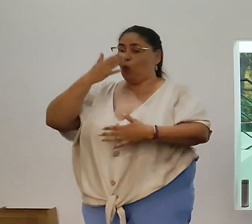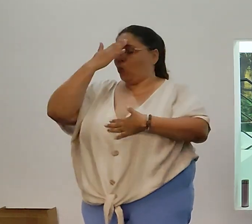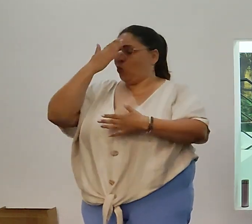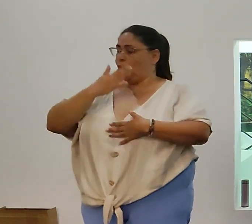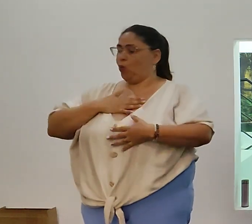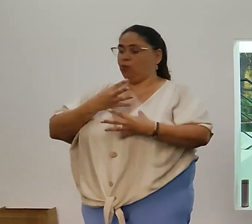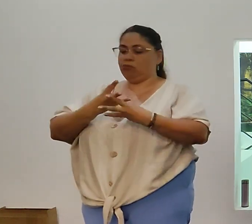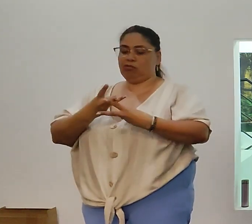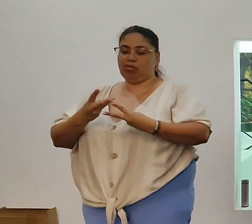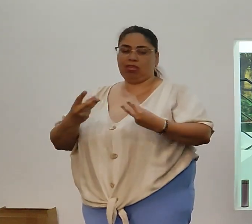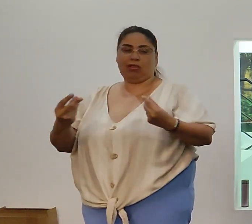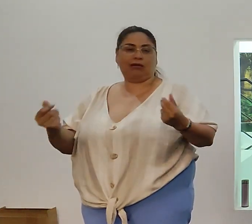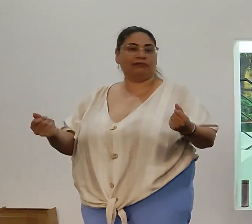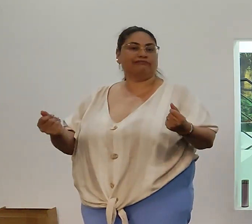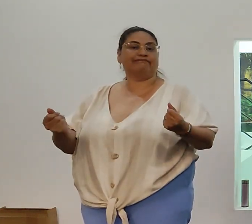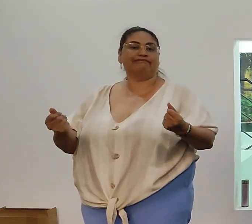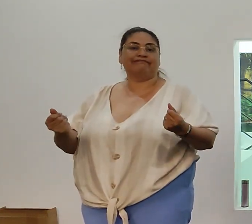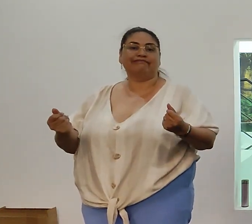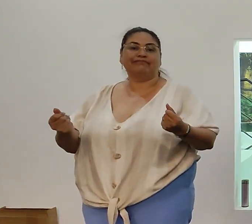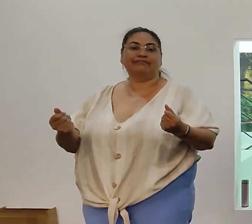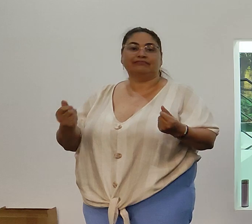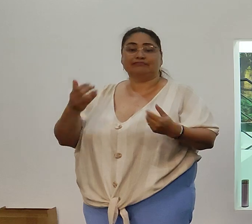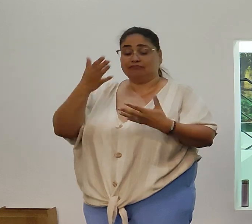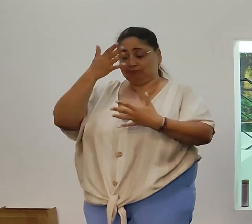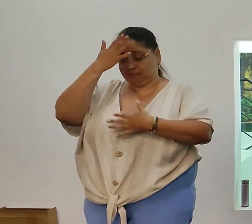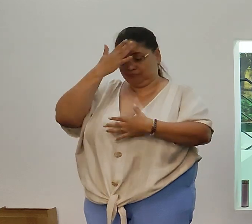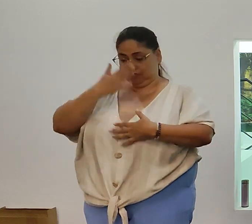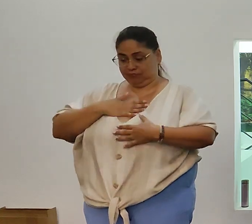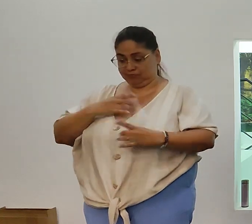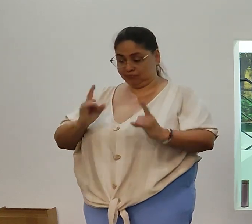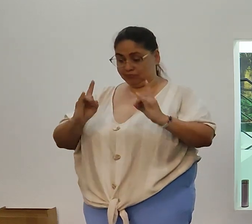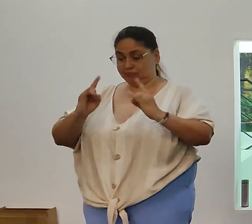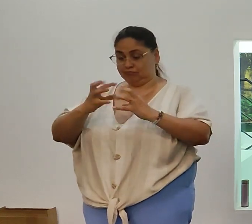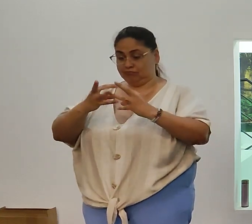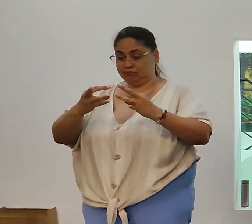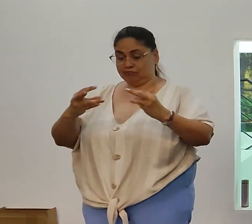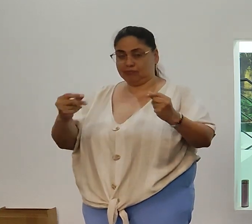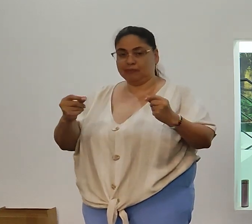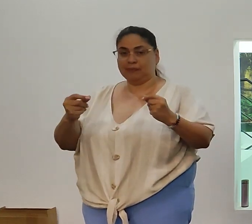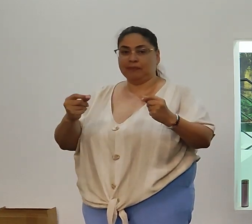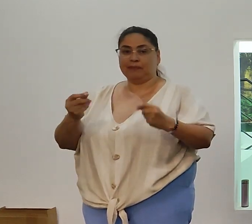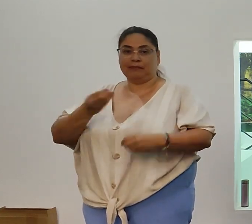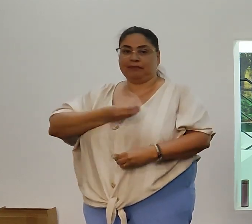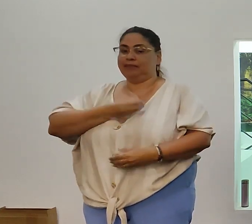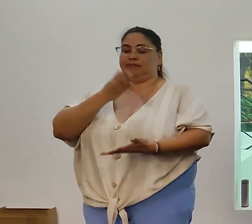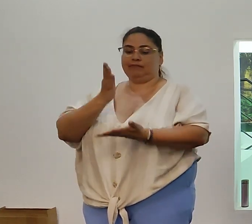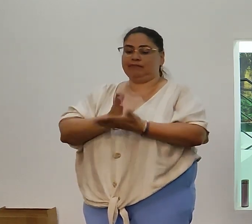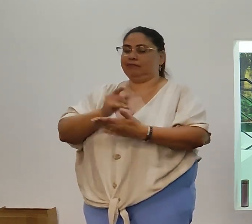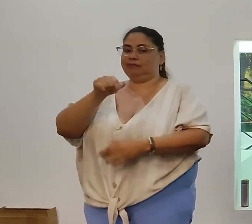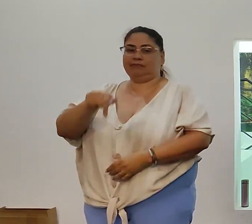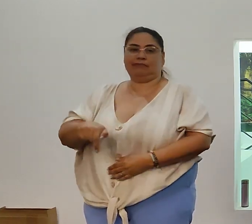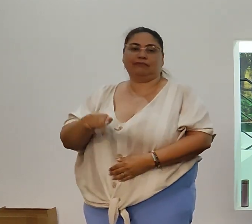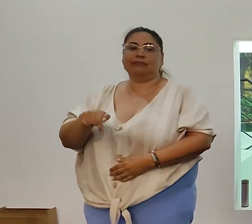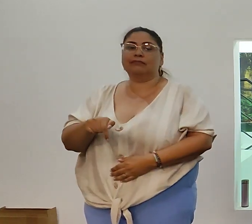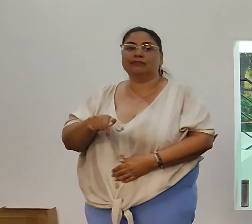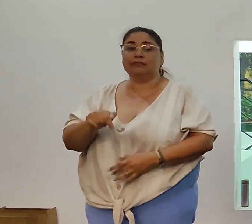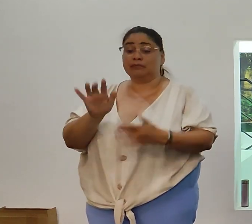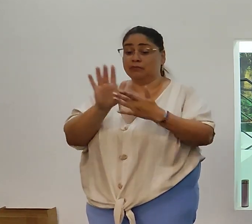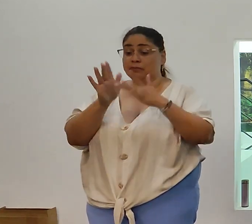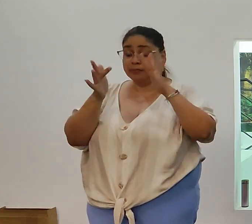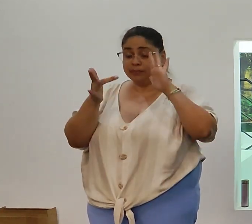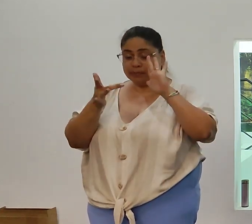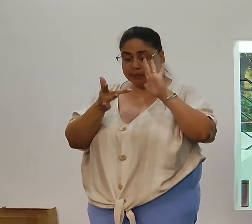seu corpo ele vai acabar. O seu corpo vai ficar na sepultura. Só que a vida não acaba aqui. Neste texto,